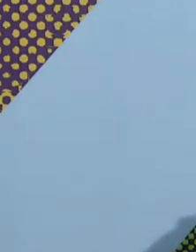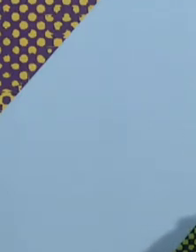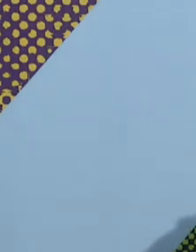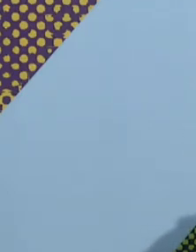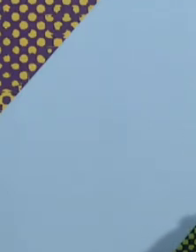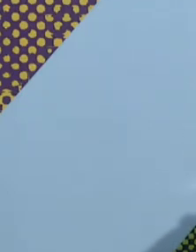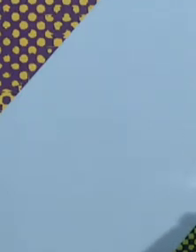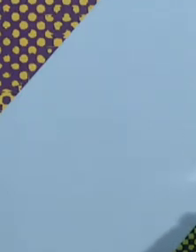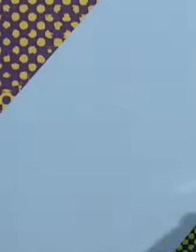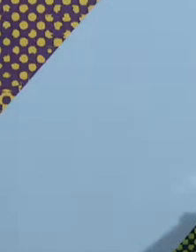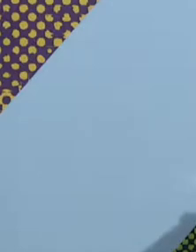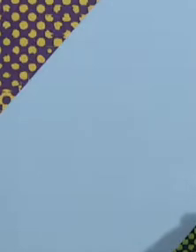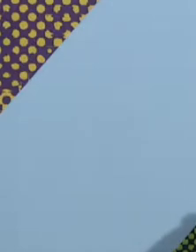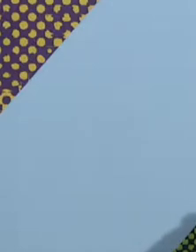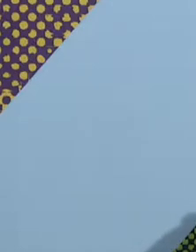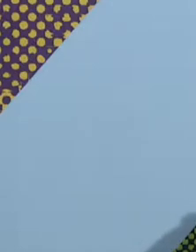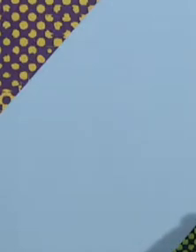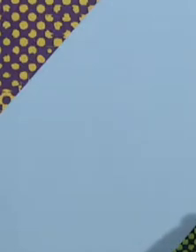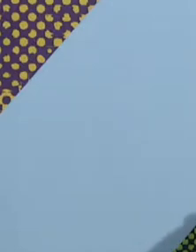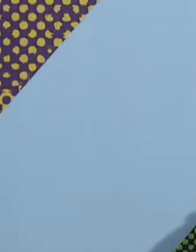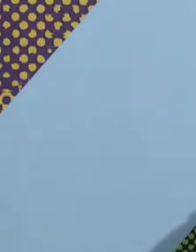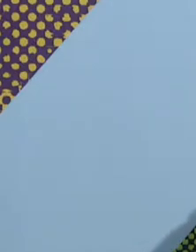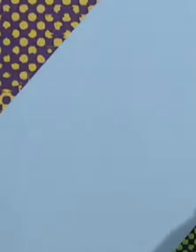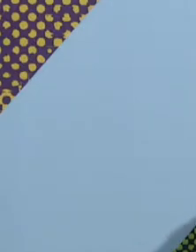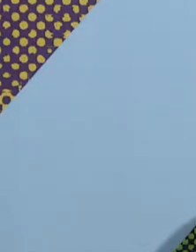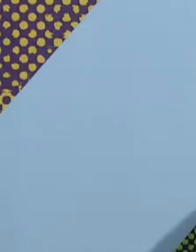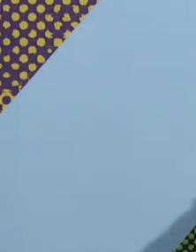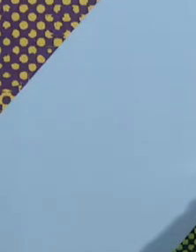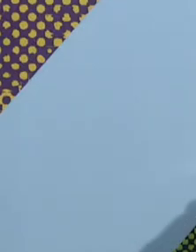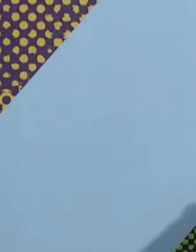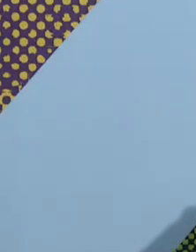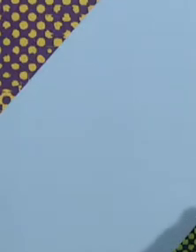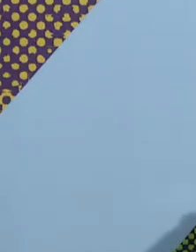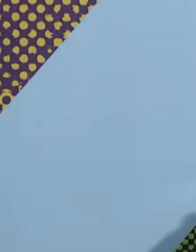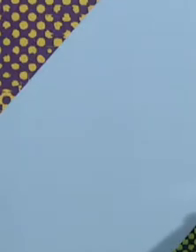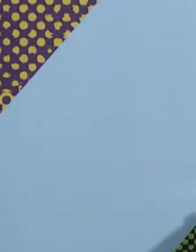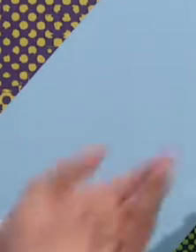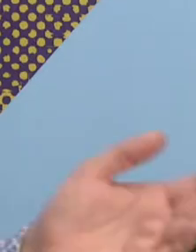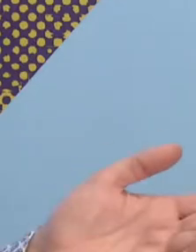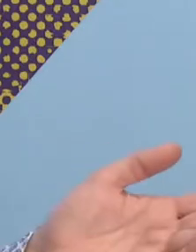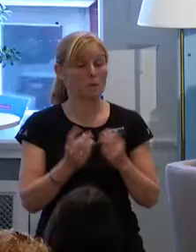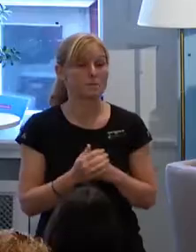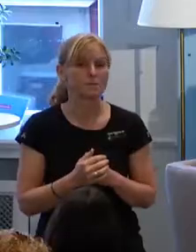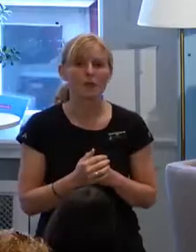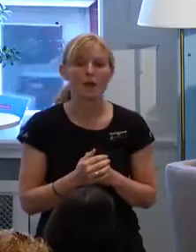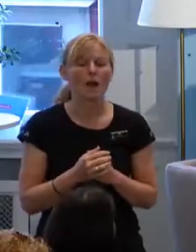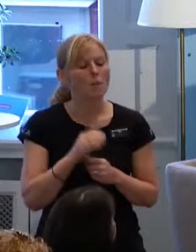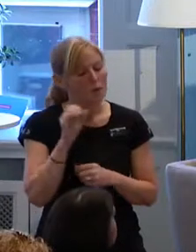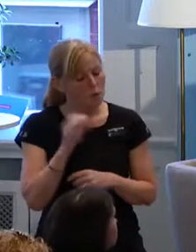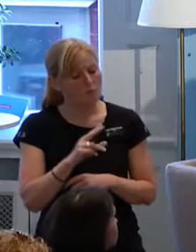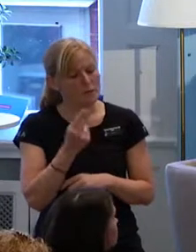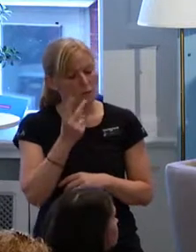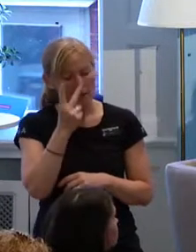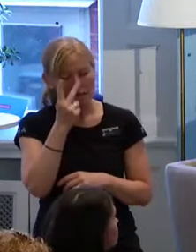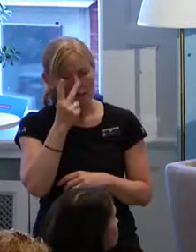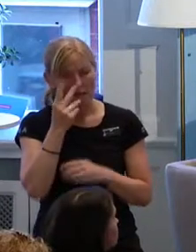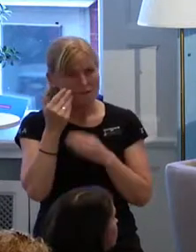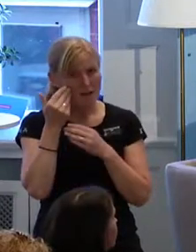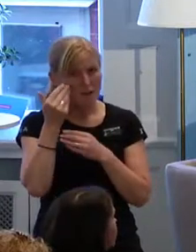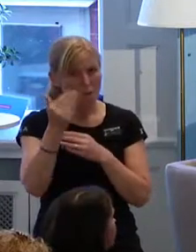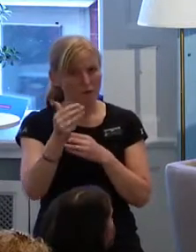det, för väldigt, väldigt många räcker ju liksom rätt så vanliga löner trots allt. Men om vi nu tittar framåt, för en sak